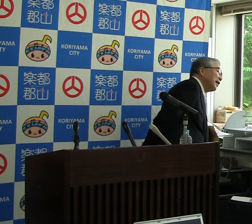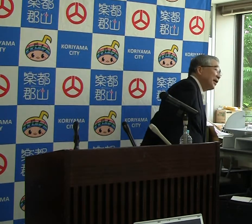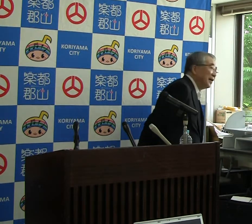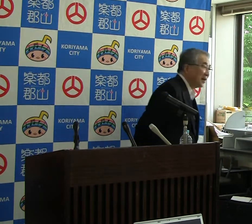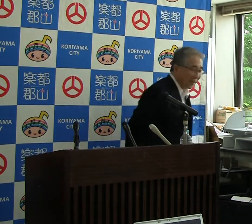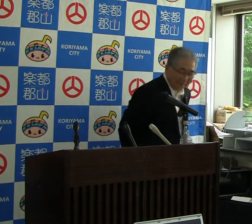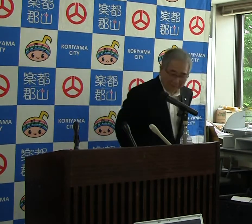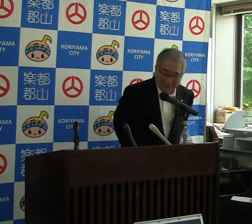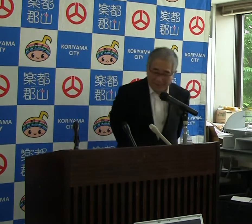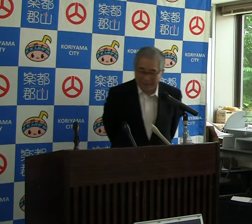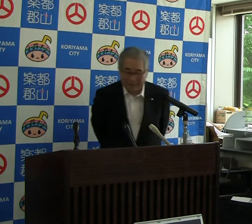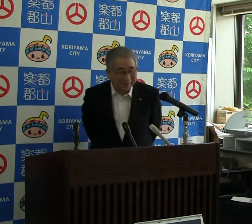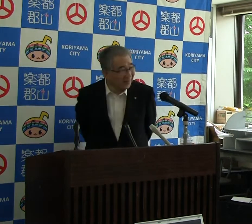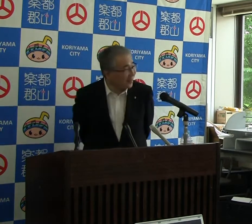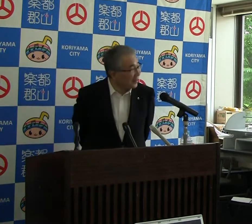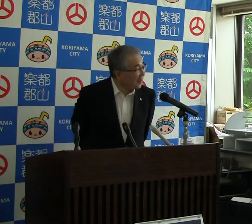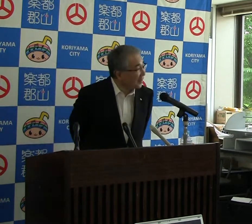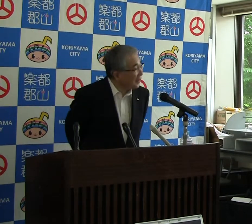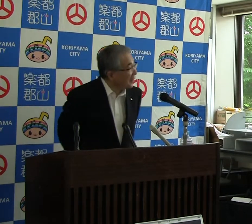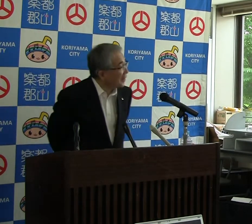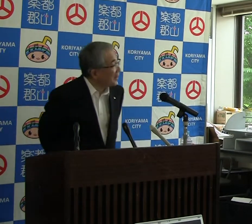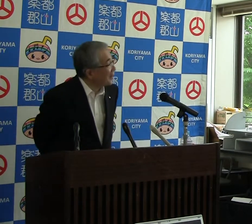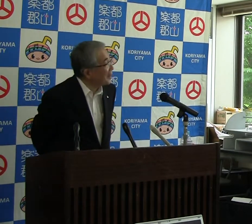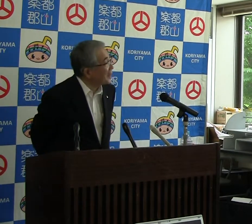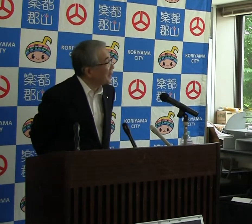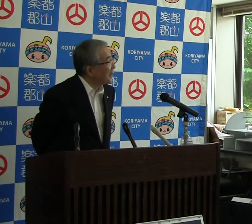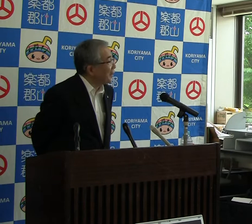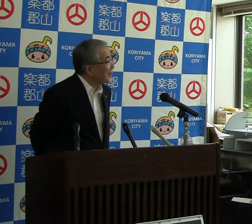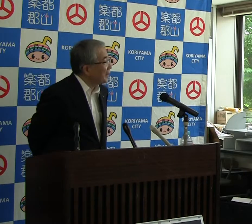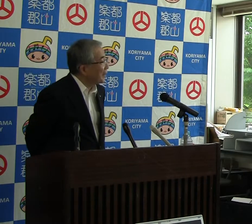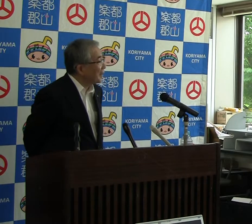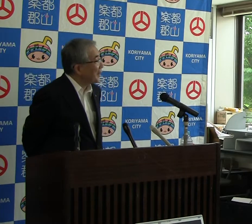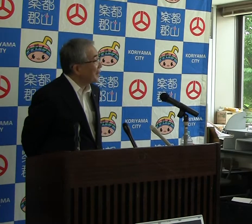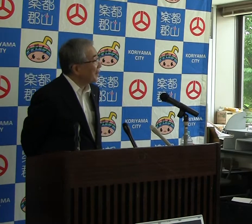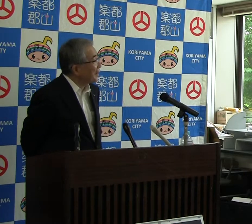あ、出ました。すいません、映りました。申し訳ございません。